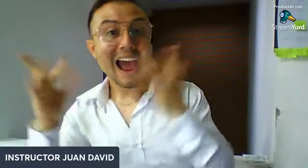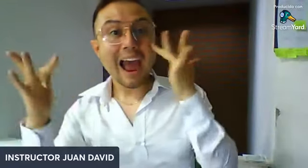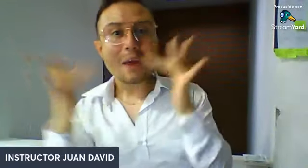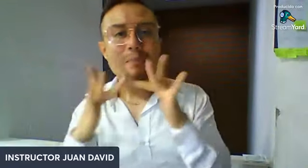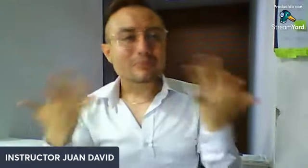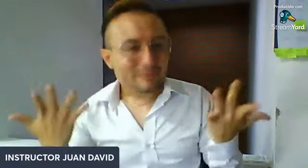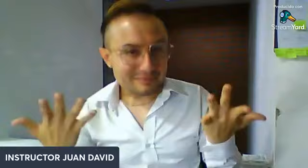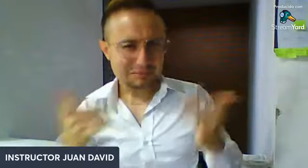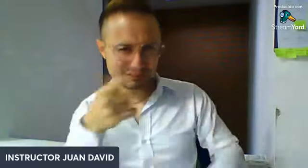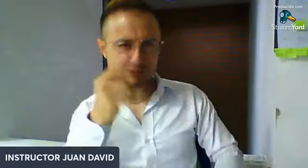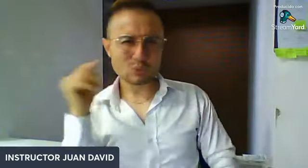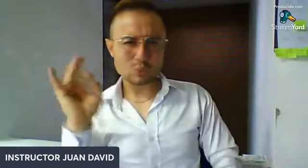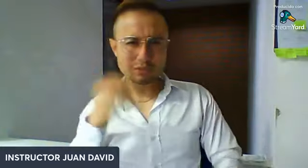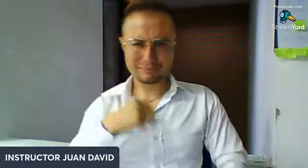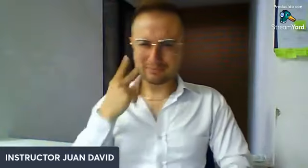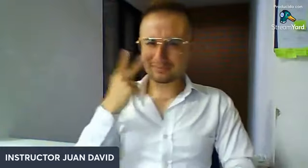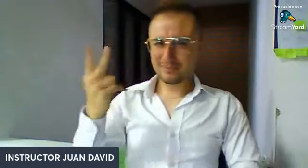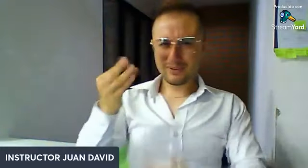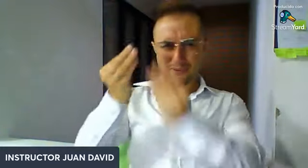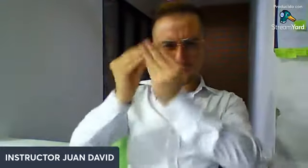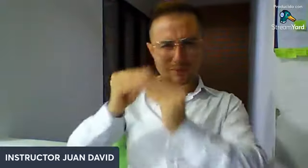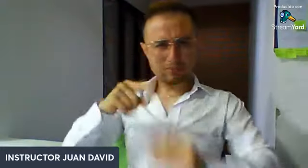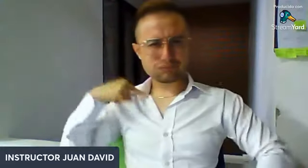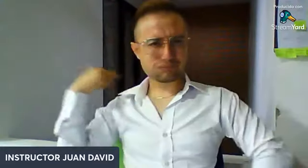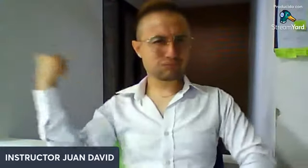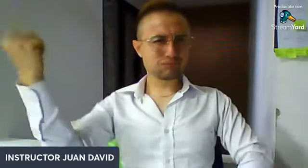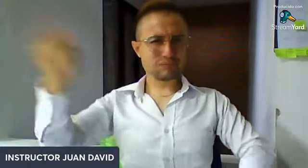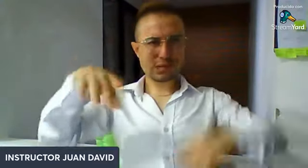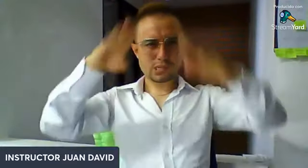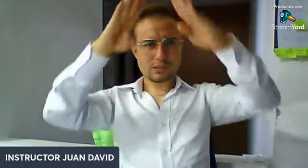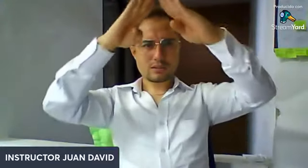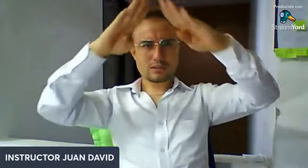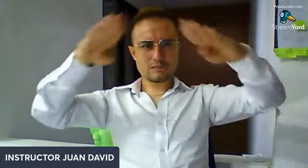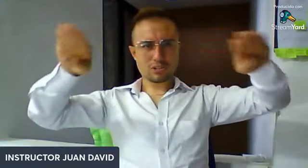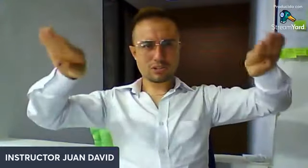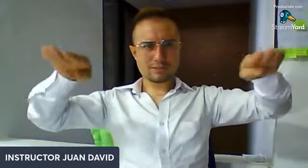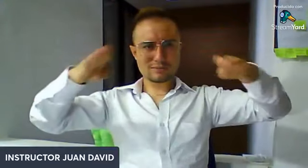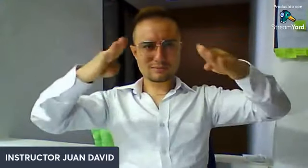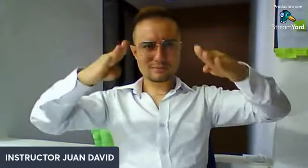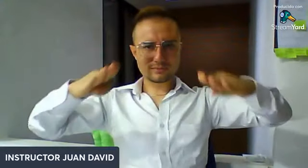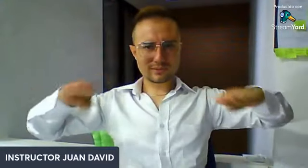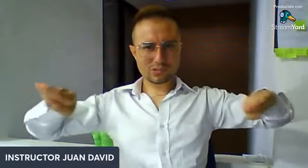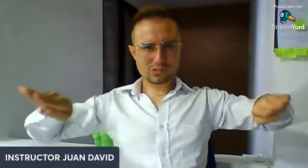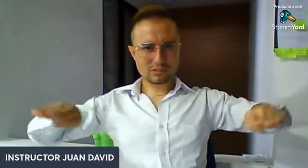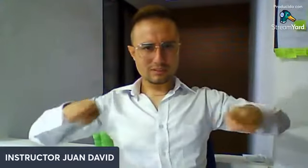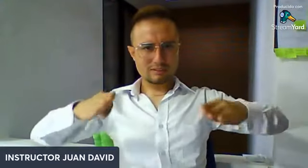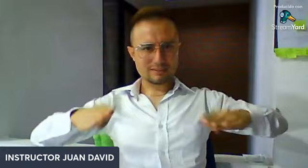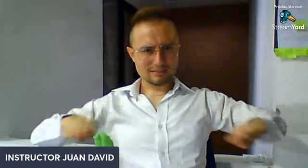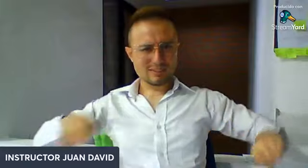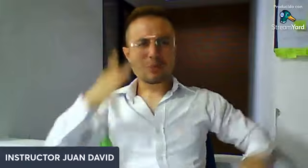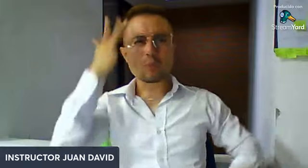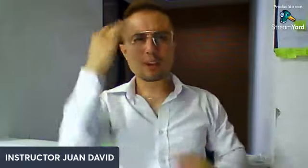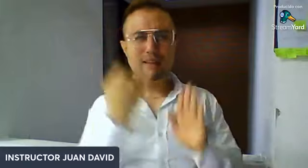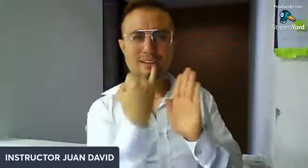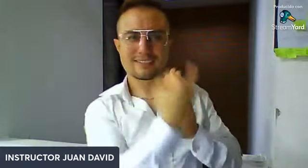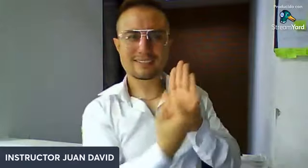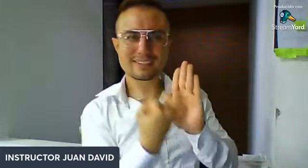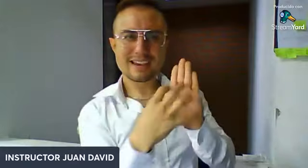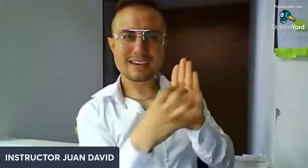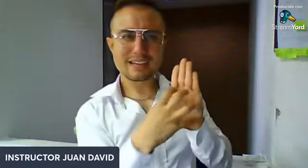digo árbol de Navidad, ustedes han visto las figuras, pues, de los árboles, que